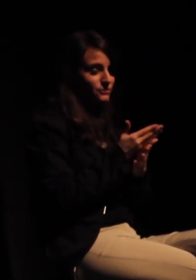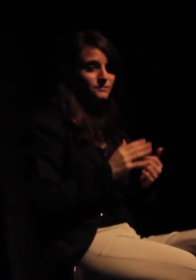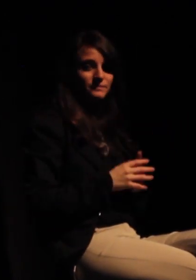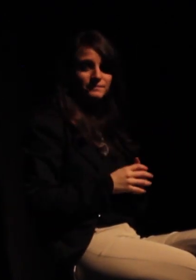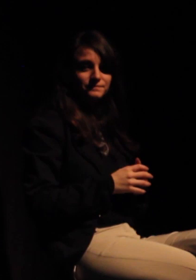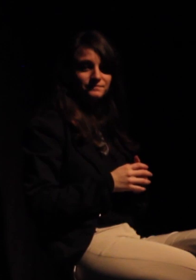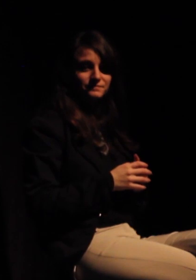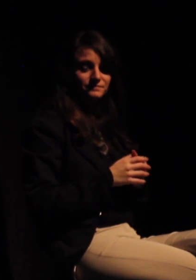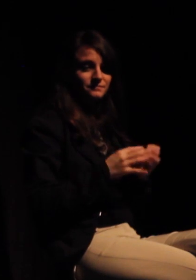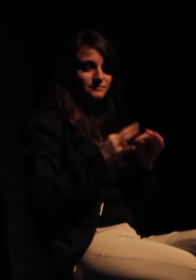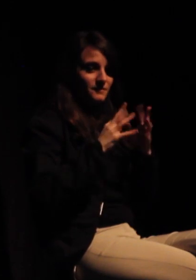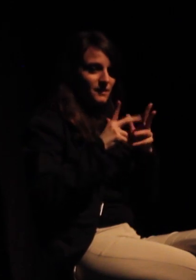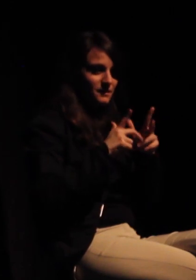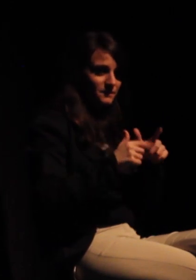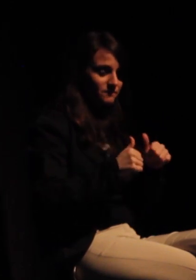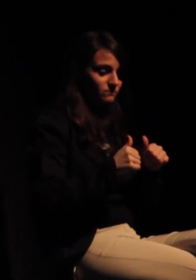E toda essa coisa